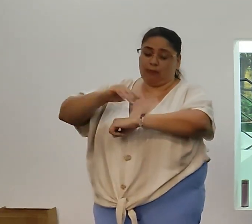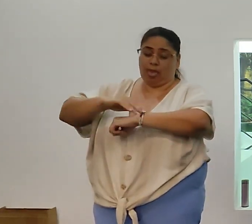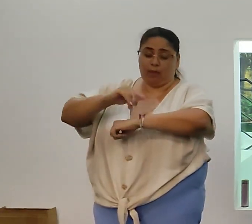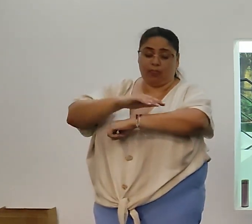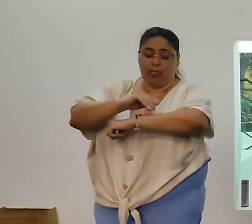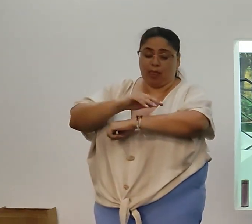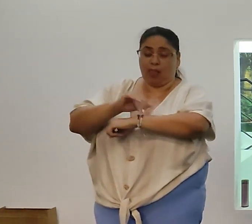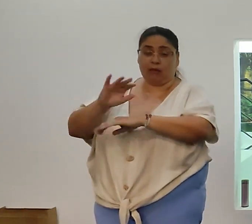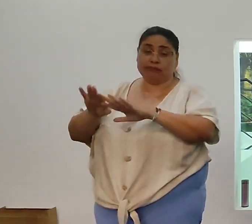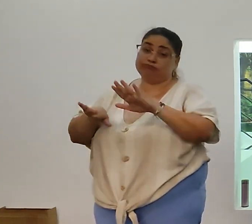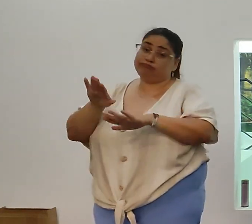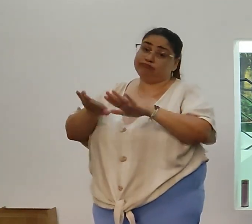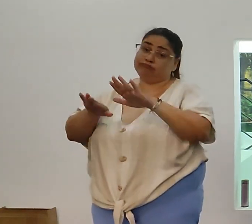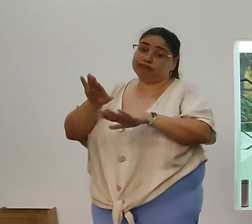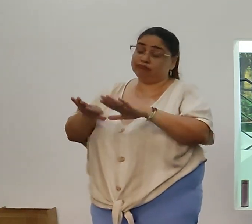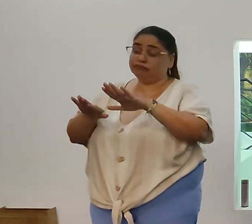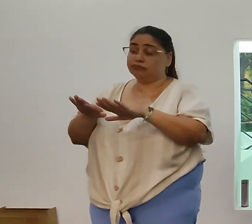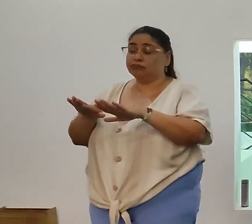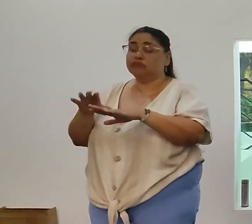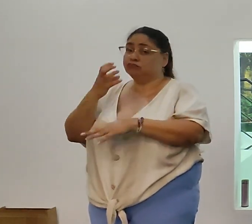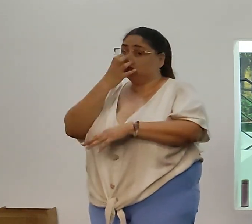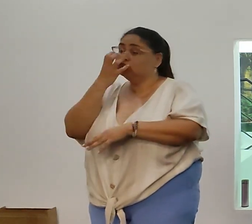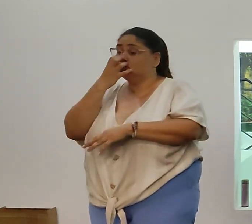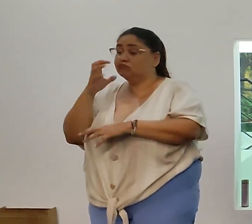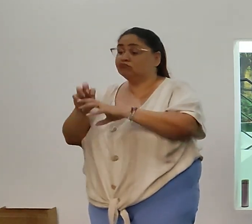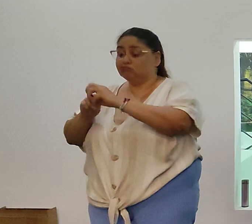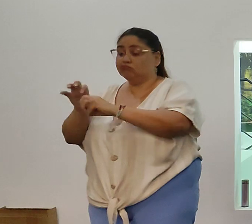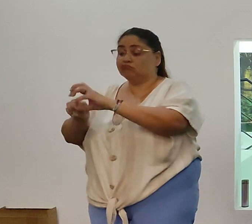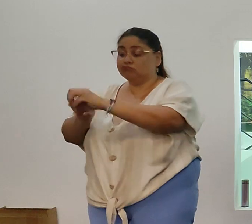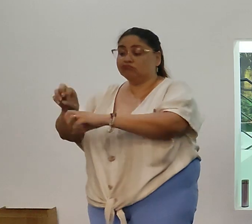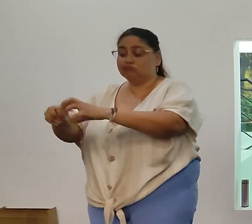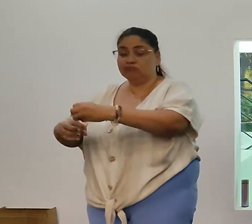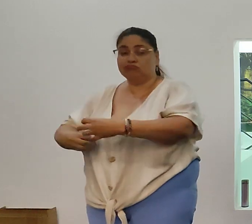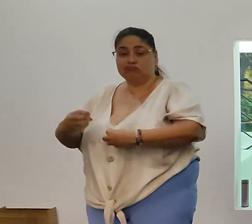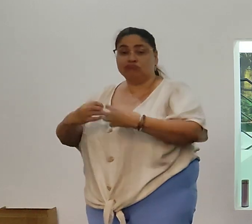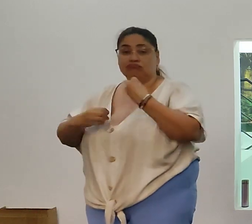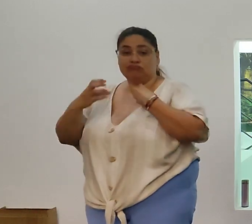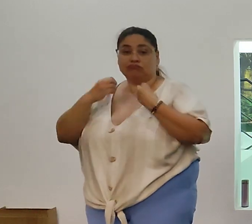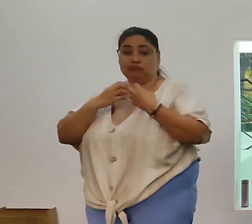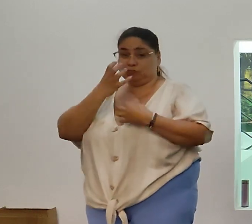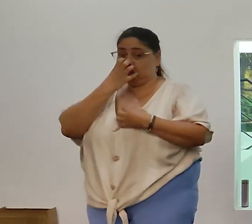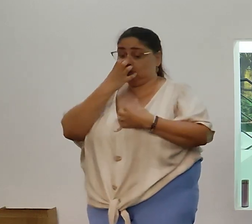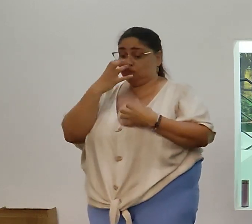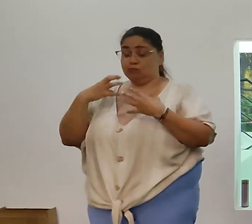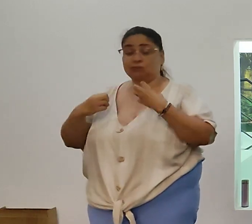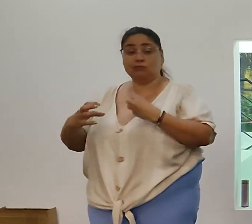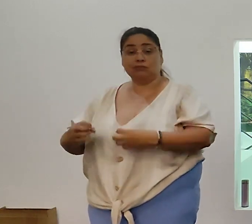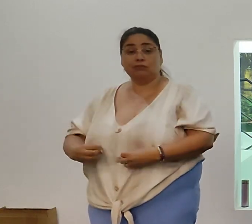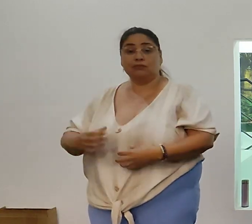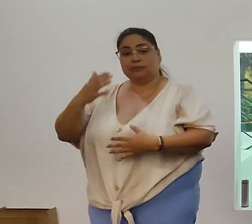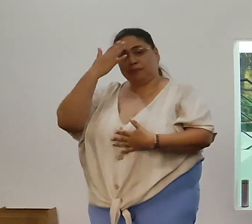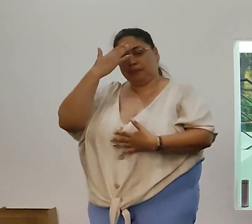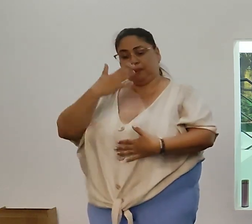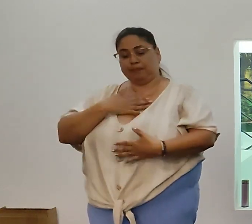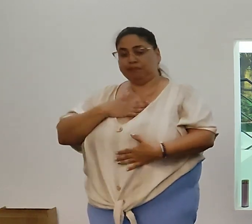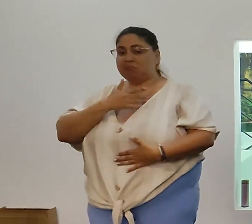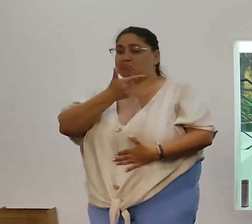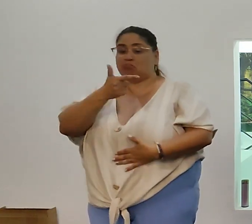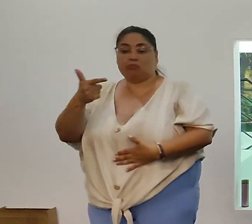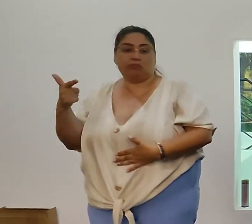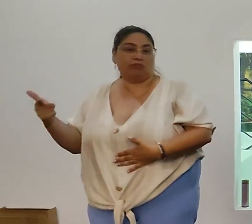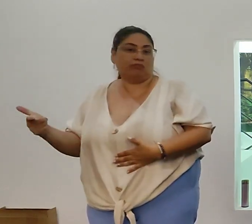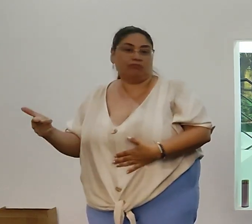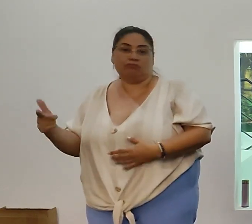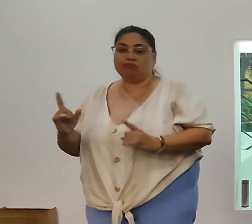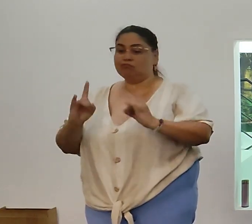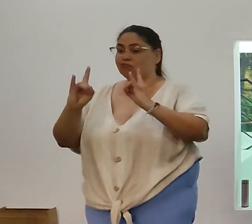e muito provavelmente o fim deste homem foi o estômago dos cães. O texto diz que ele não teve